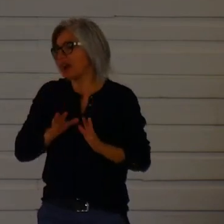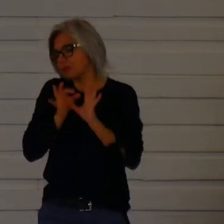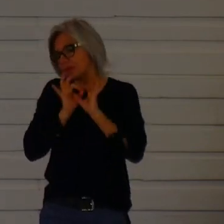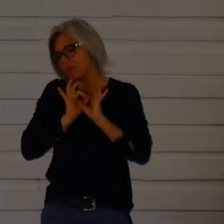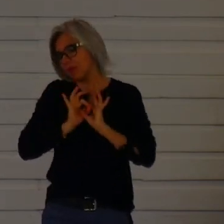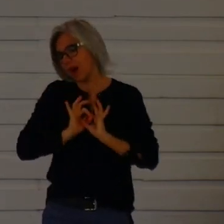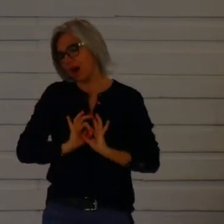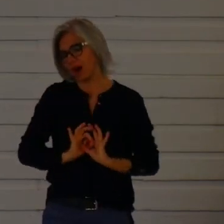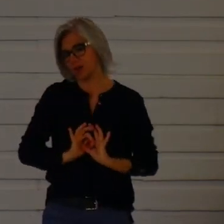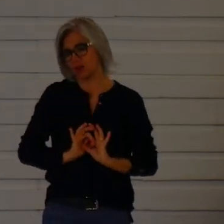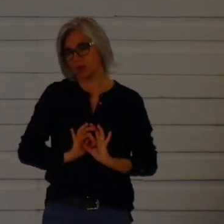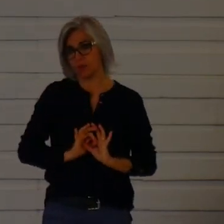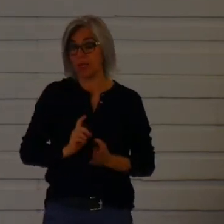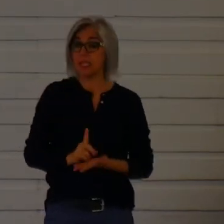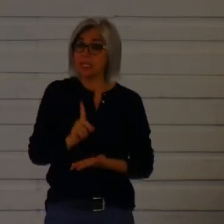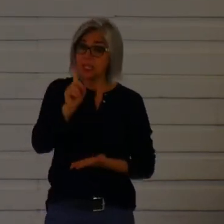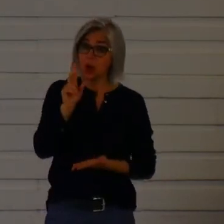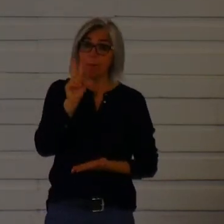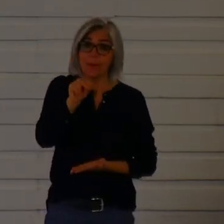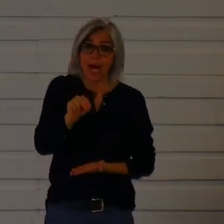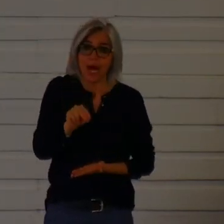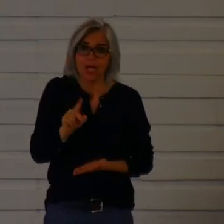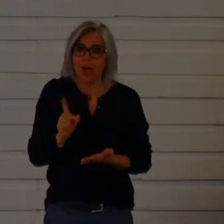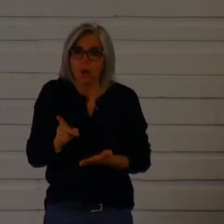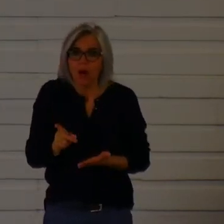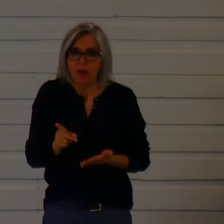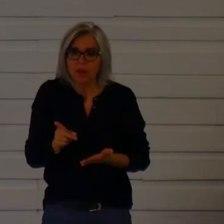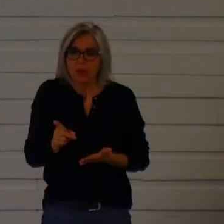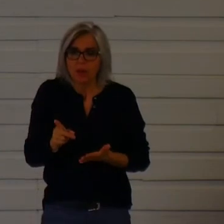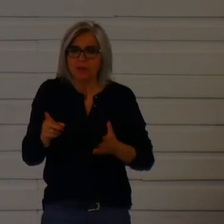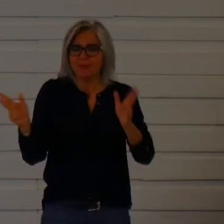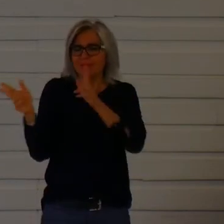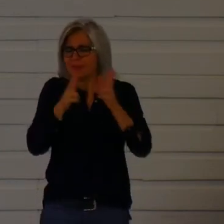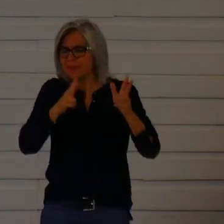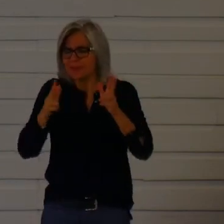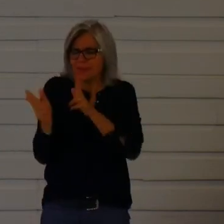Egli parla in mezzo alla tempesta e disse, due punti: